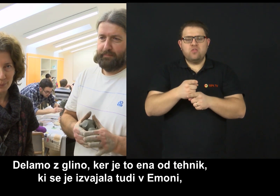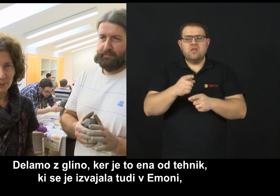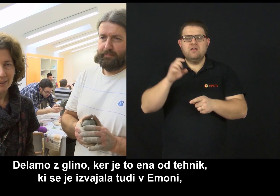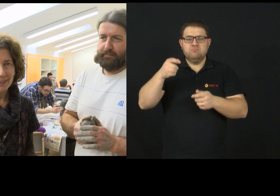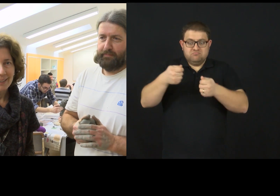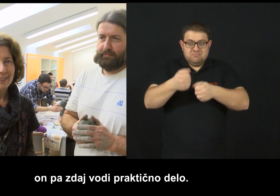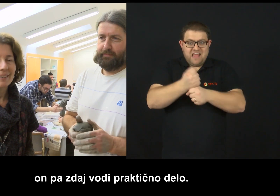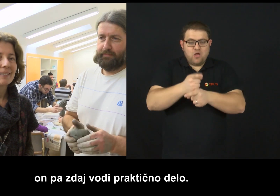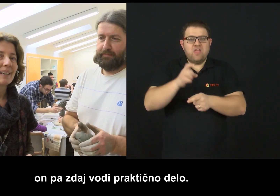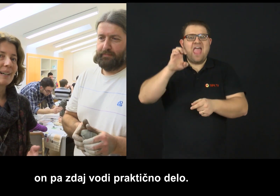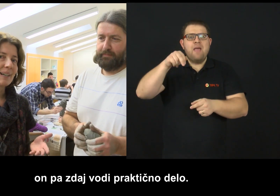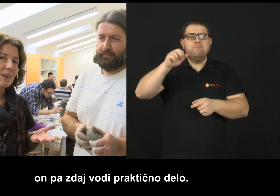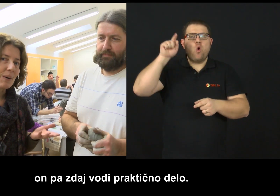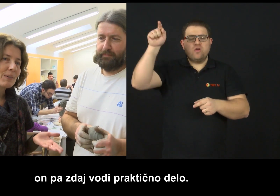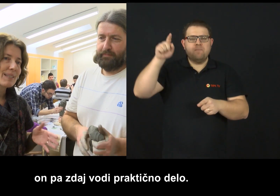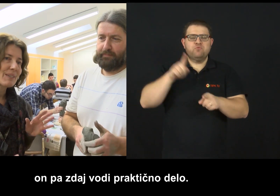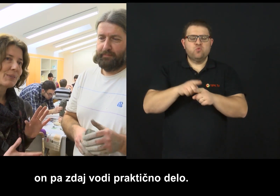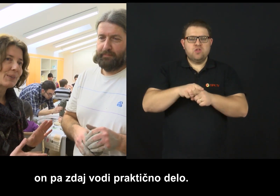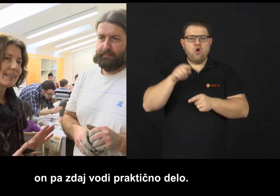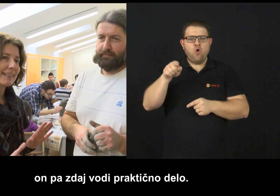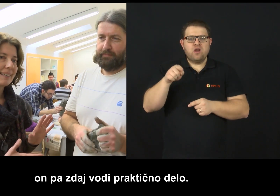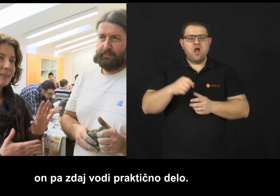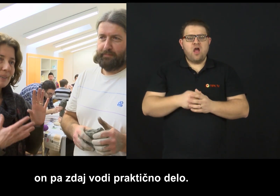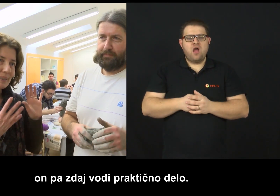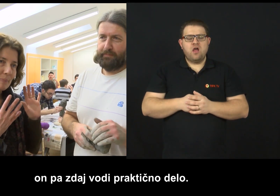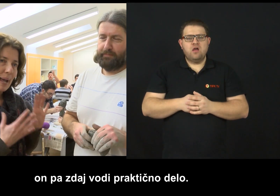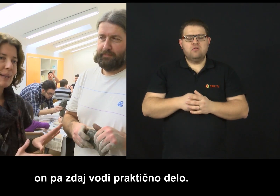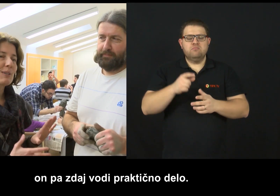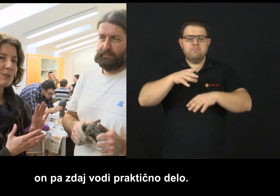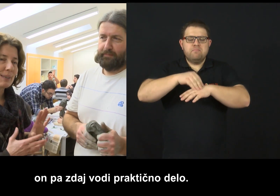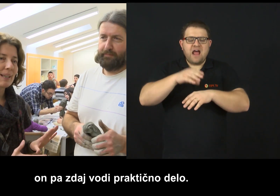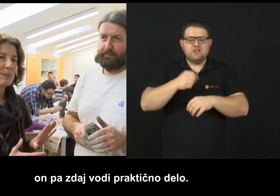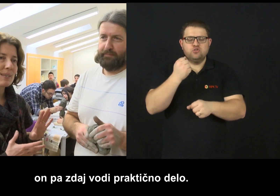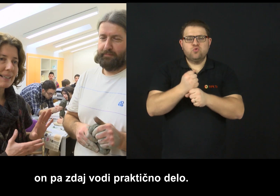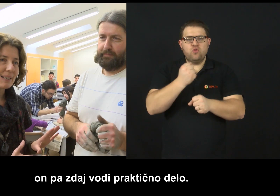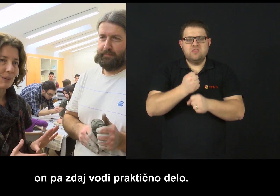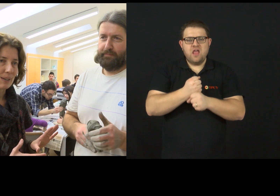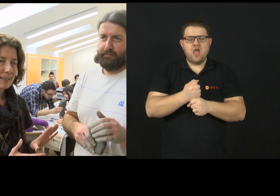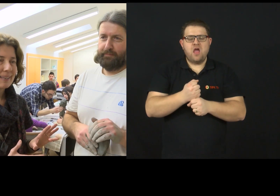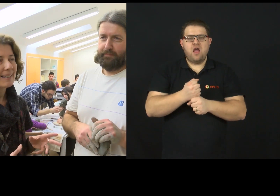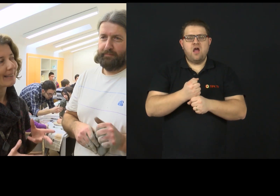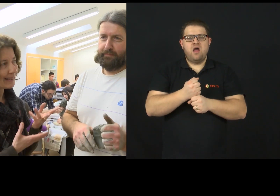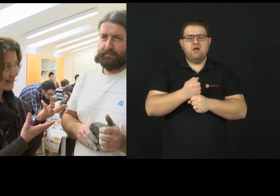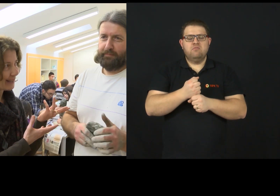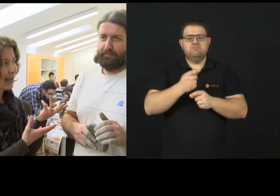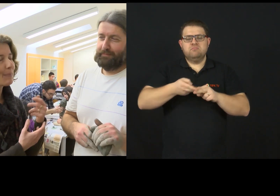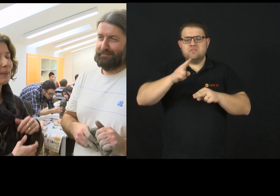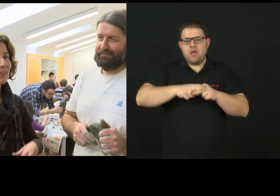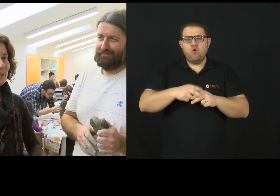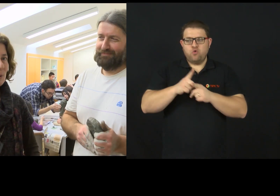Emoni. In on zdaj vodi praktično delo z glino. Najbolje, da še on